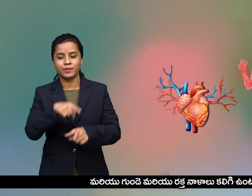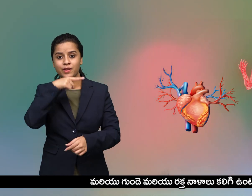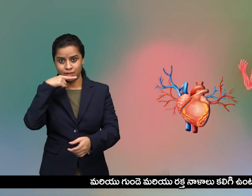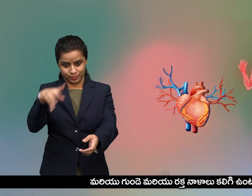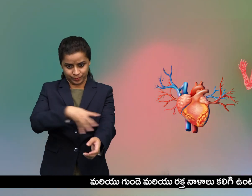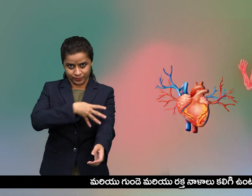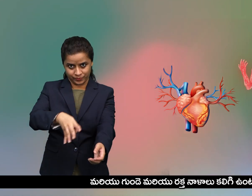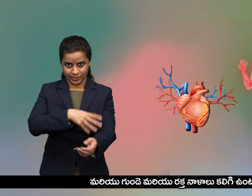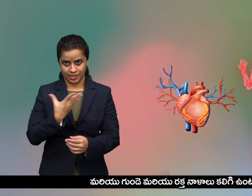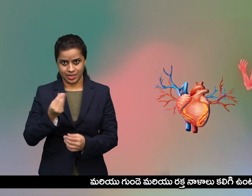ఉంటుంది.